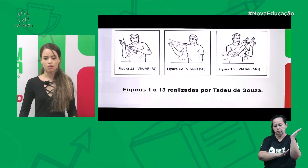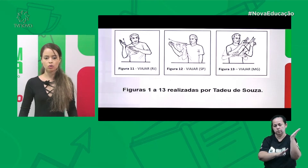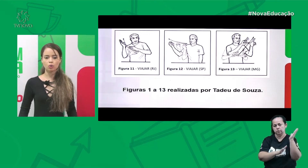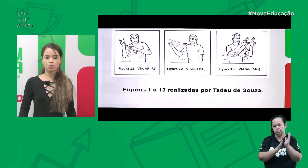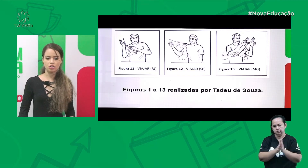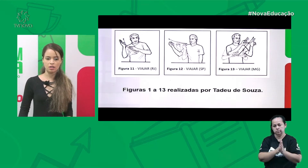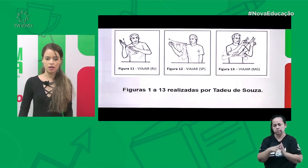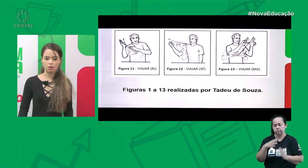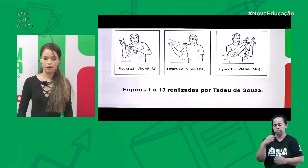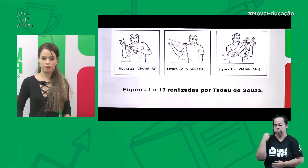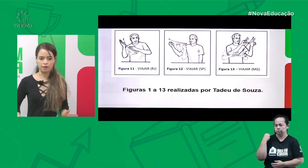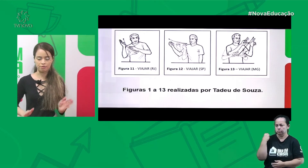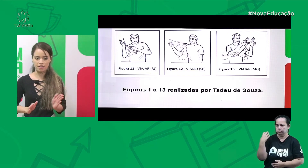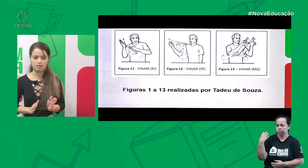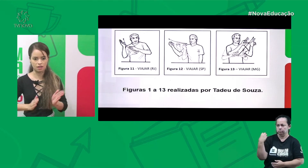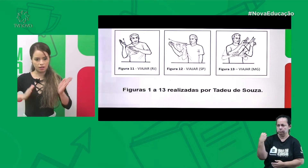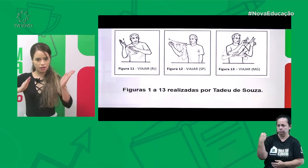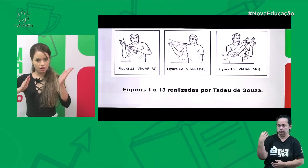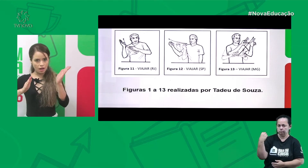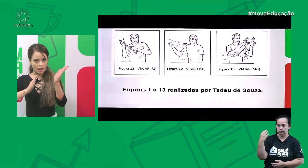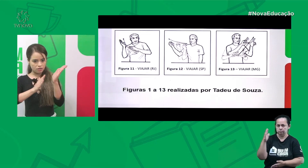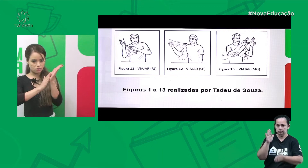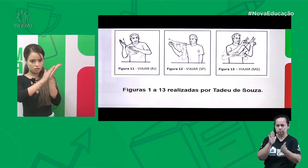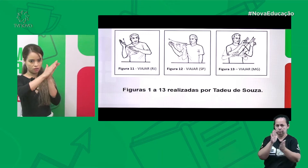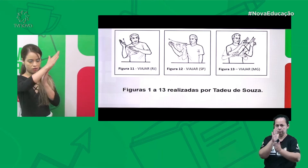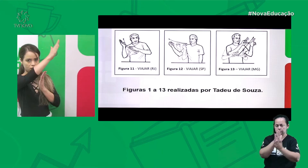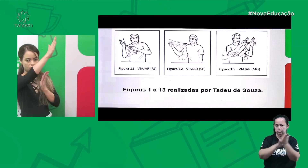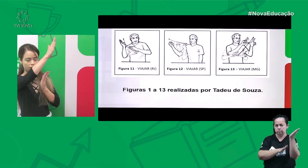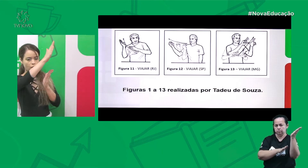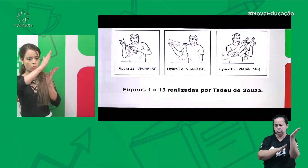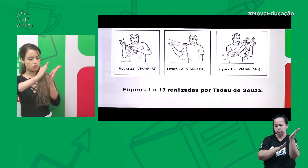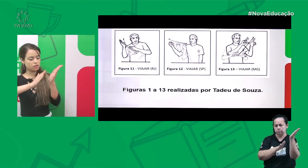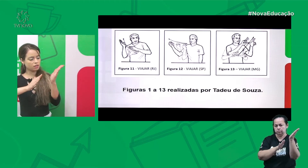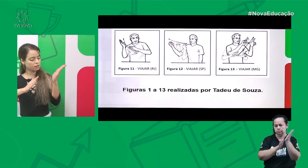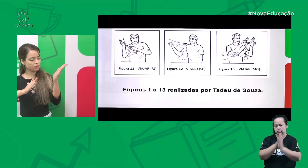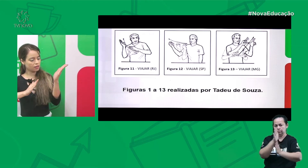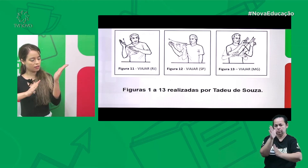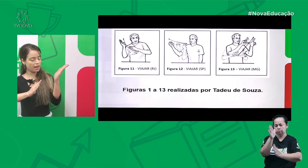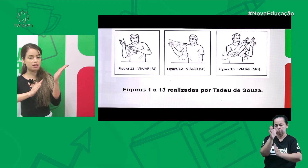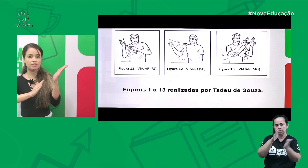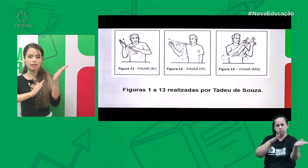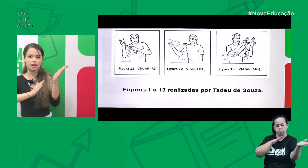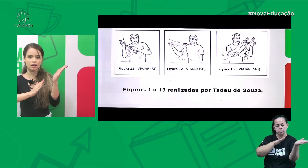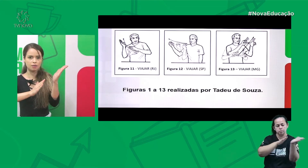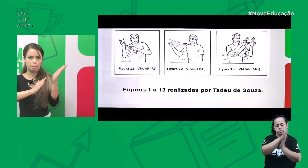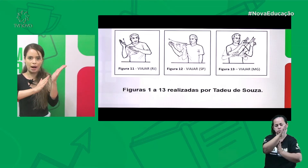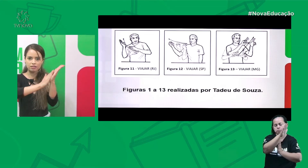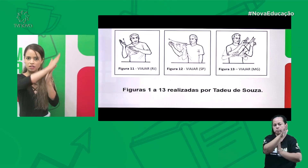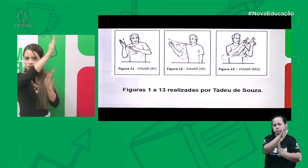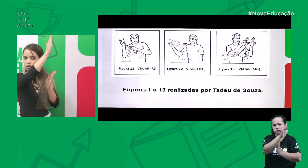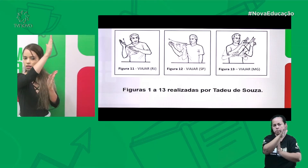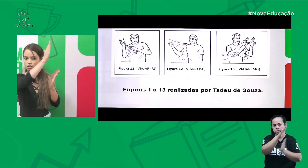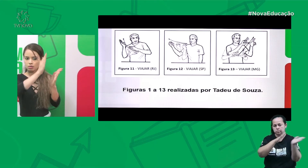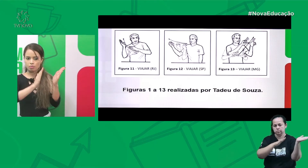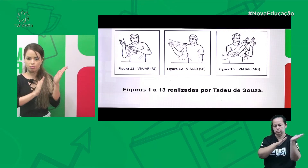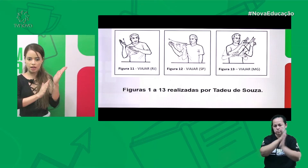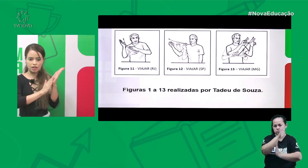diferença. No Rio de Janeiro, ele vai fazer assim, que é como se desse a entender que